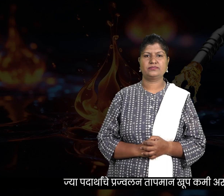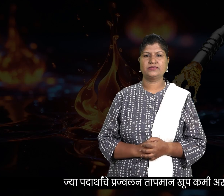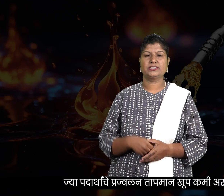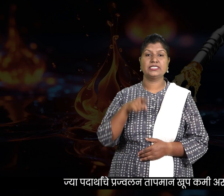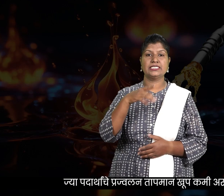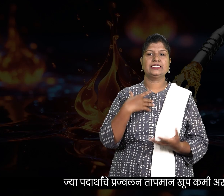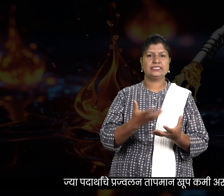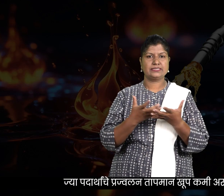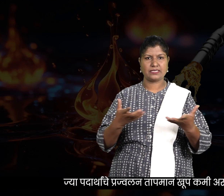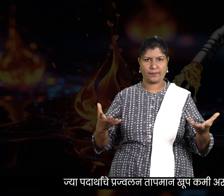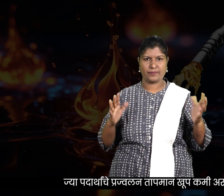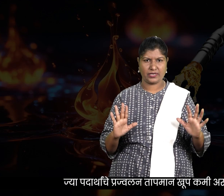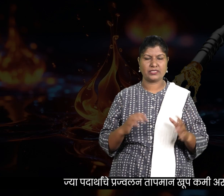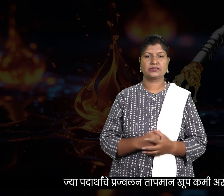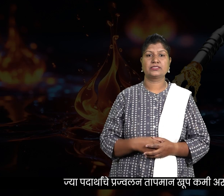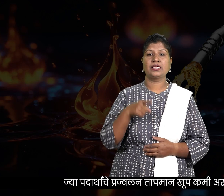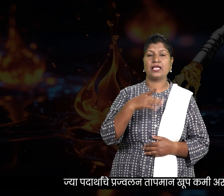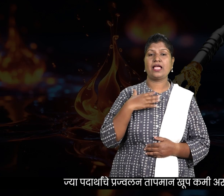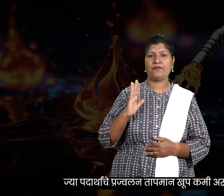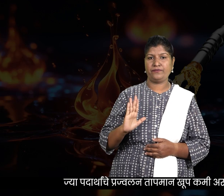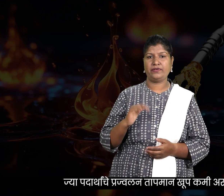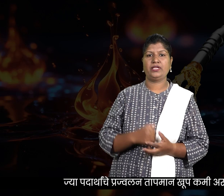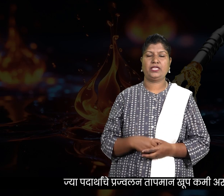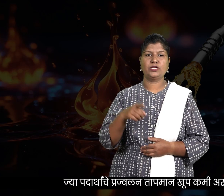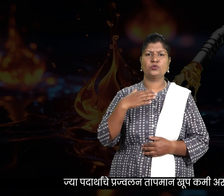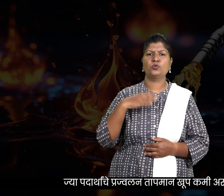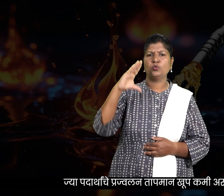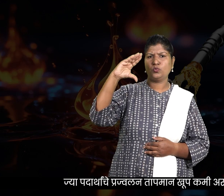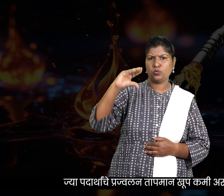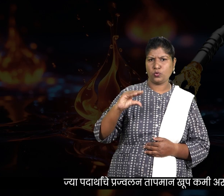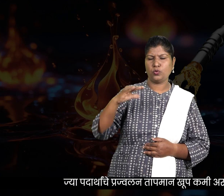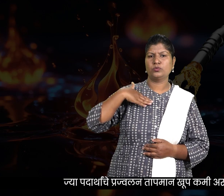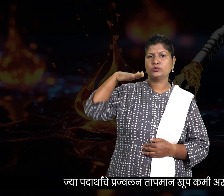ज्या पदार्थांचे प्रज्वलन तापमान खूप कमी असते